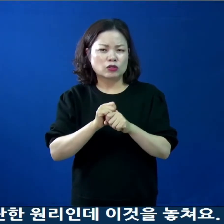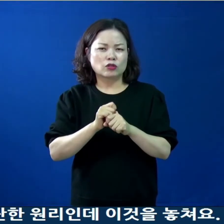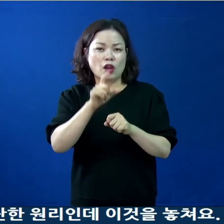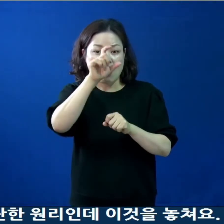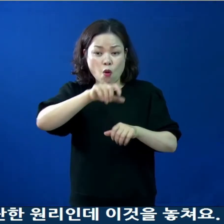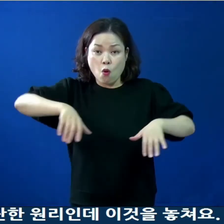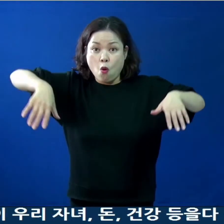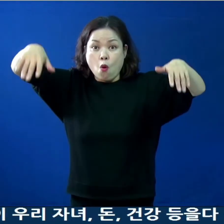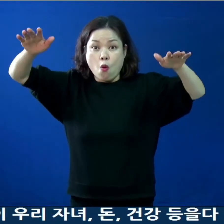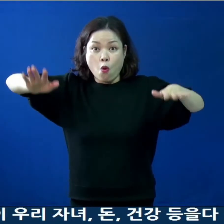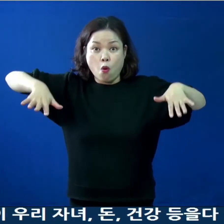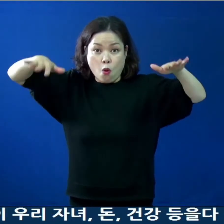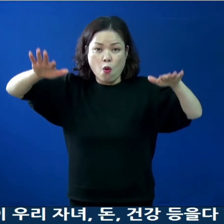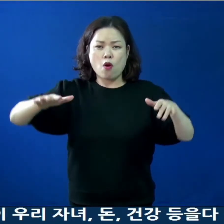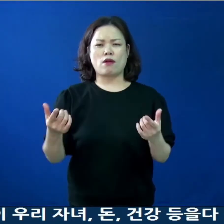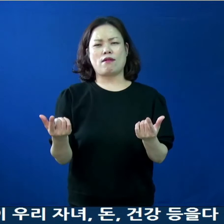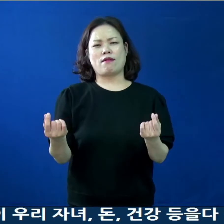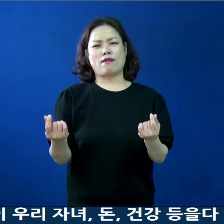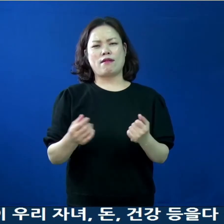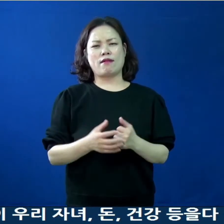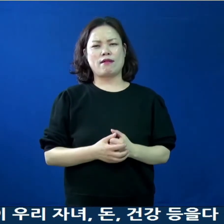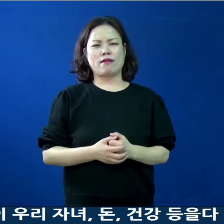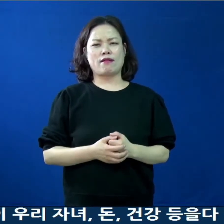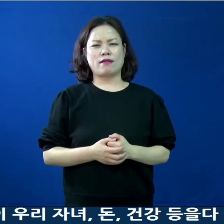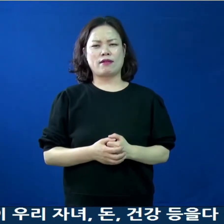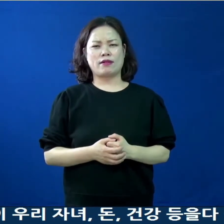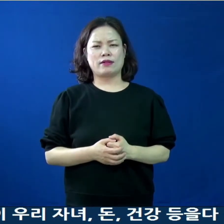독수리처럼 날아오른다 이렇게 설명하세요.